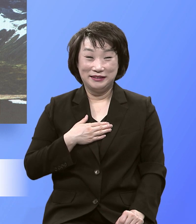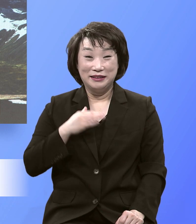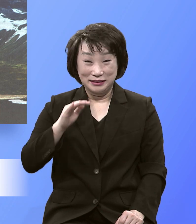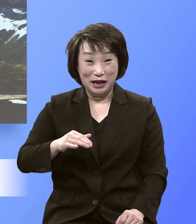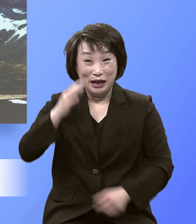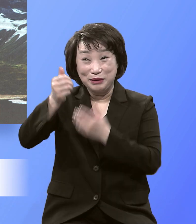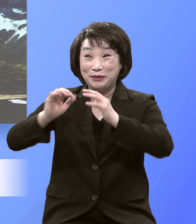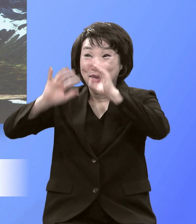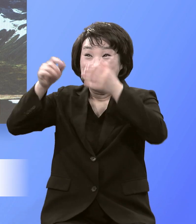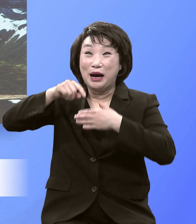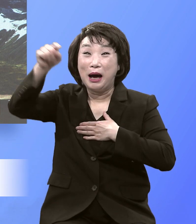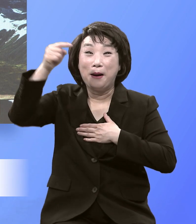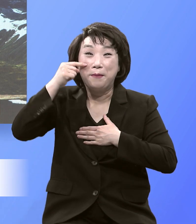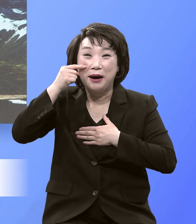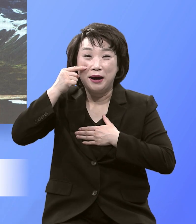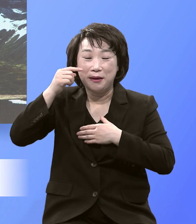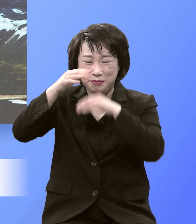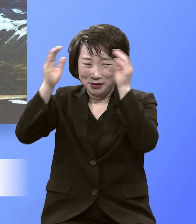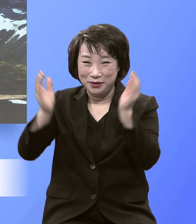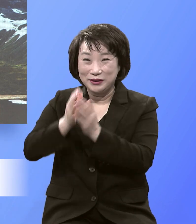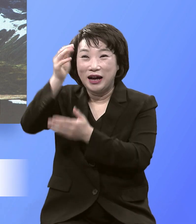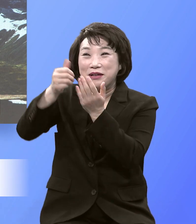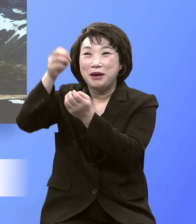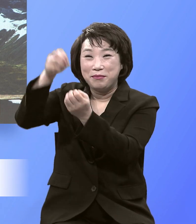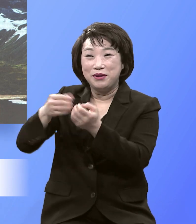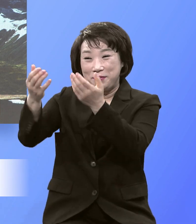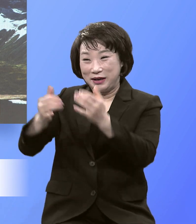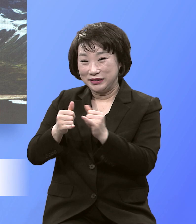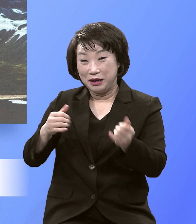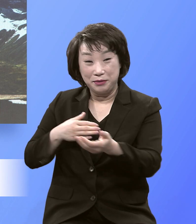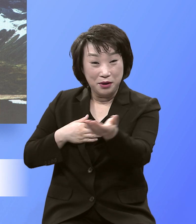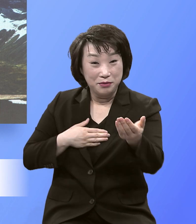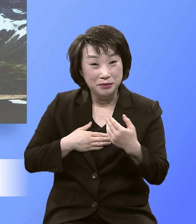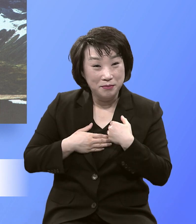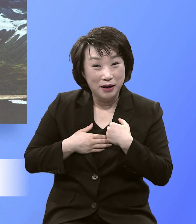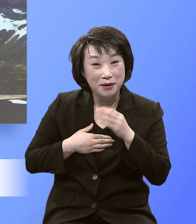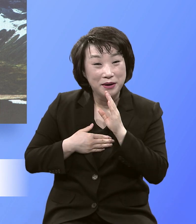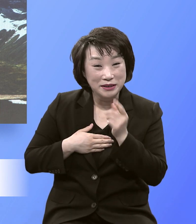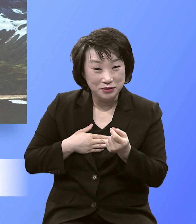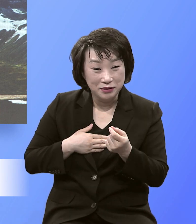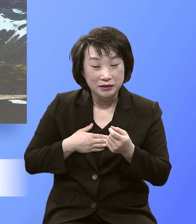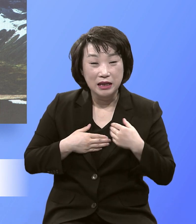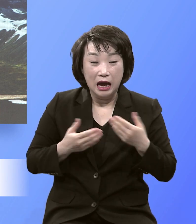하늘에 가면 상속자로서 어떻게 사역한 분량이